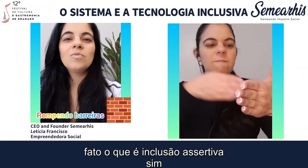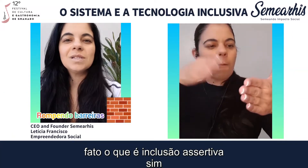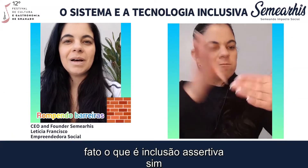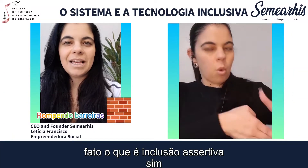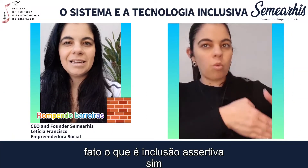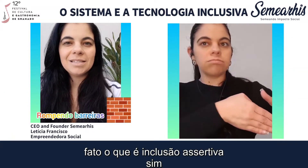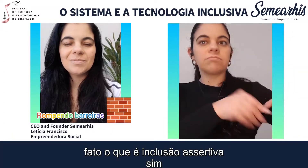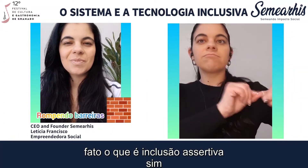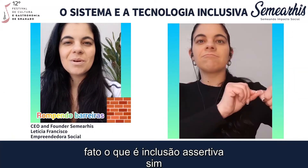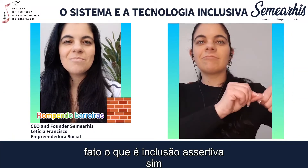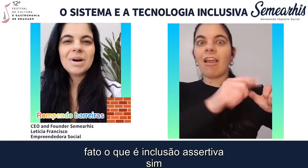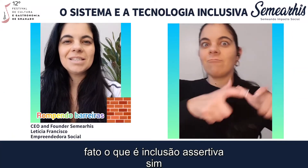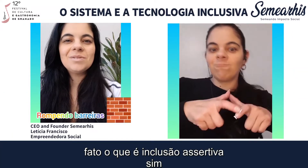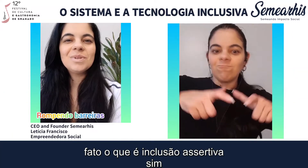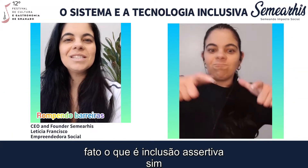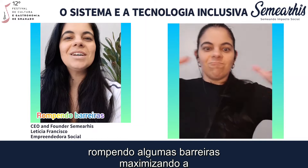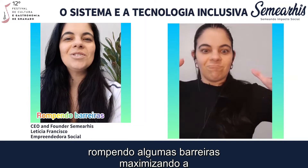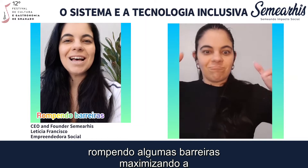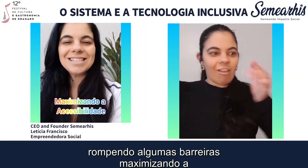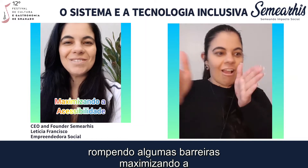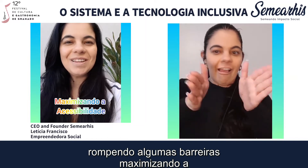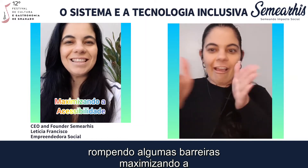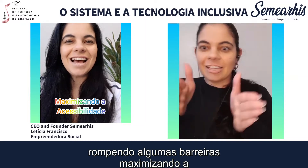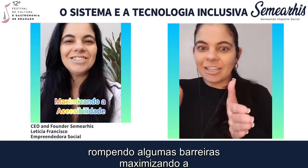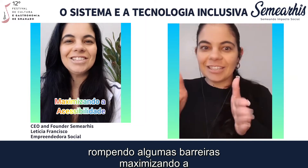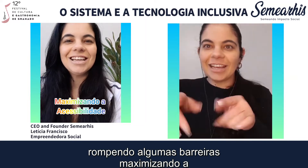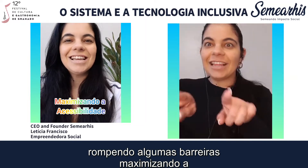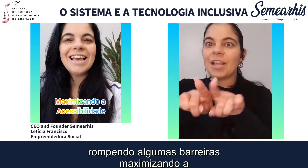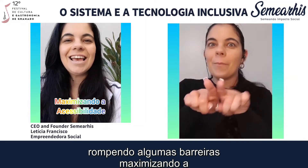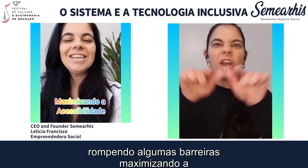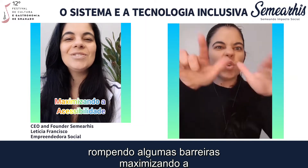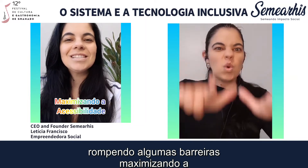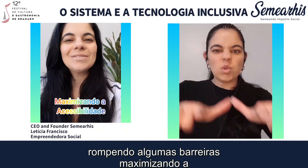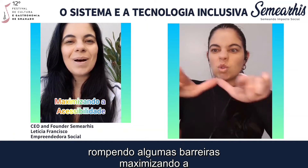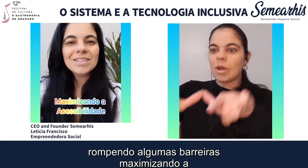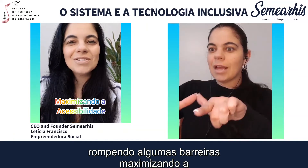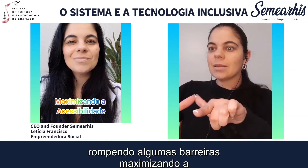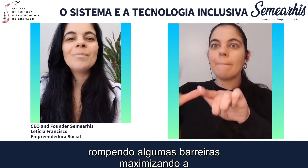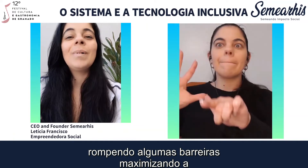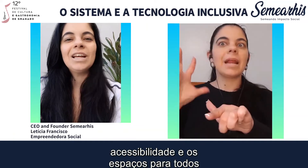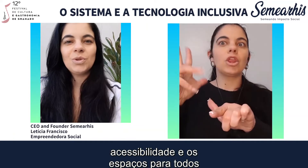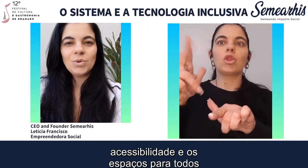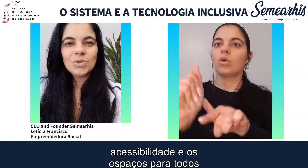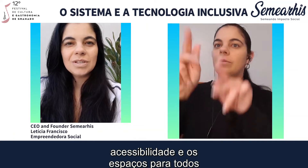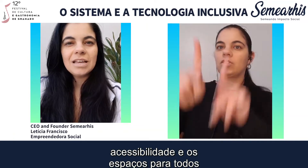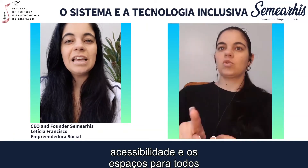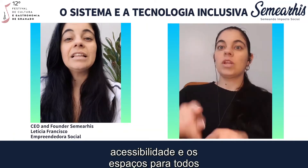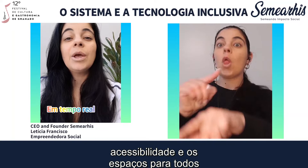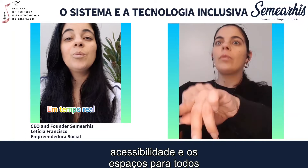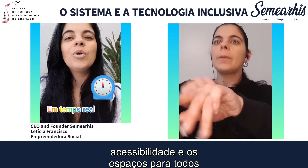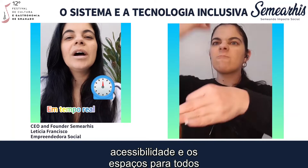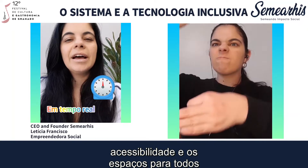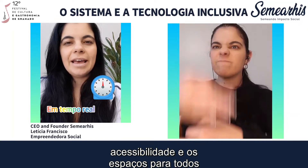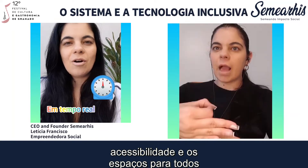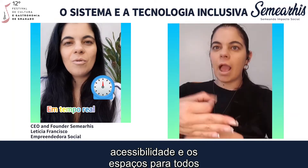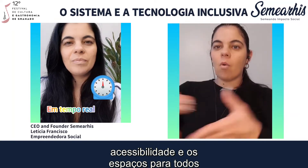rompendo algumas barreiras, maximizando a acessibilidade e os espaços para todos, em